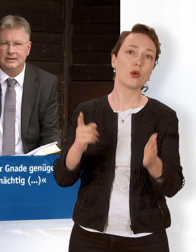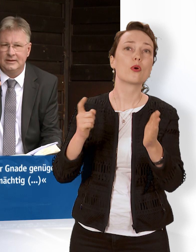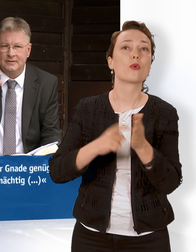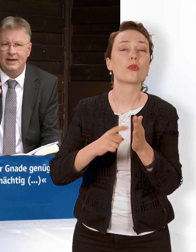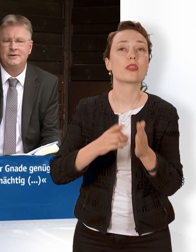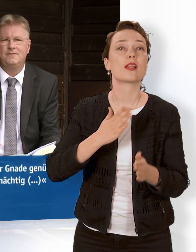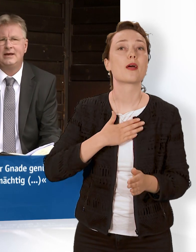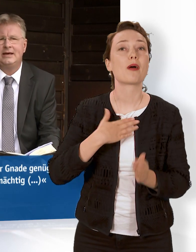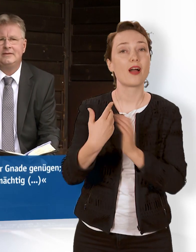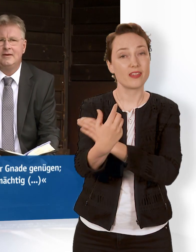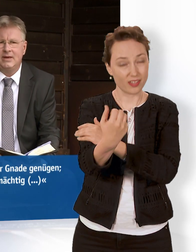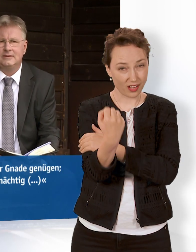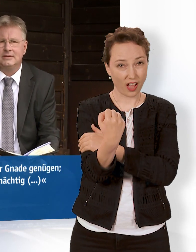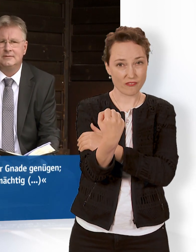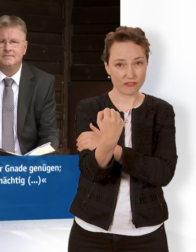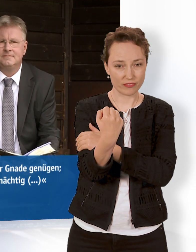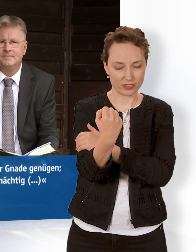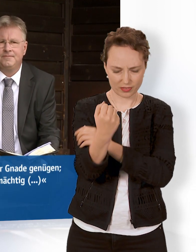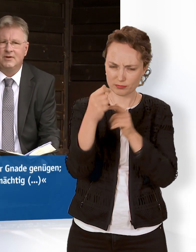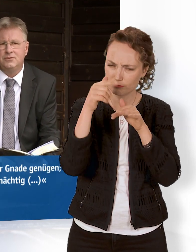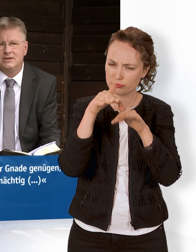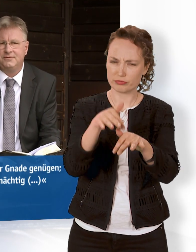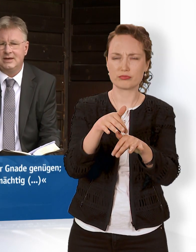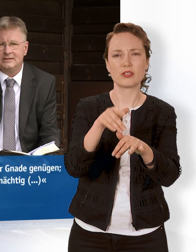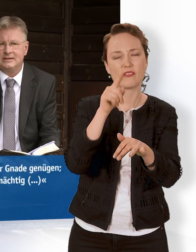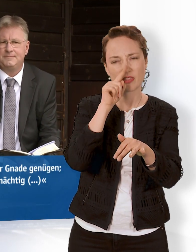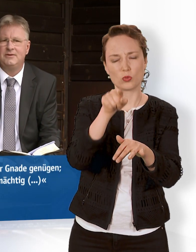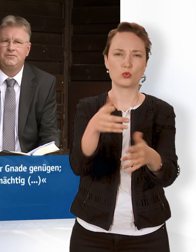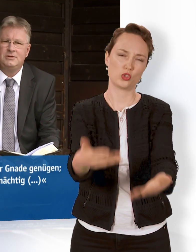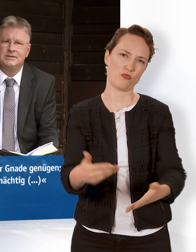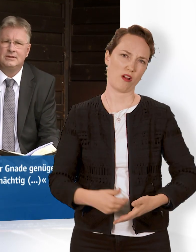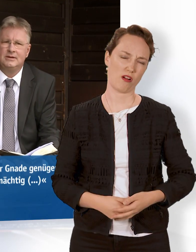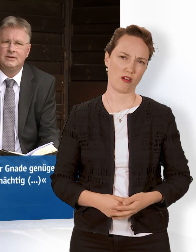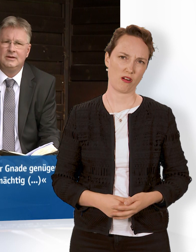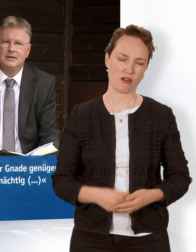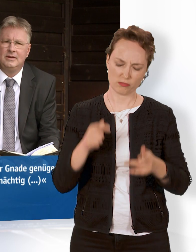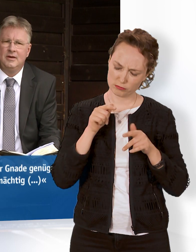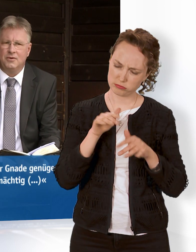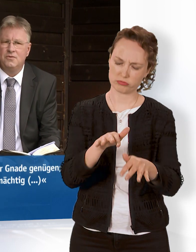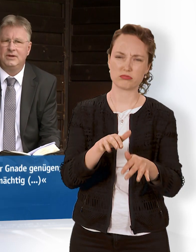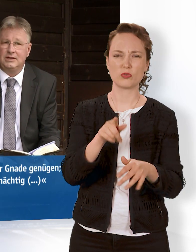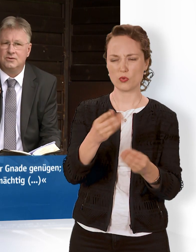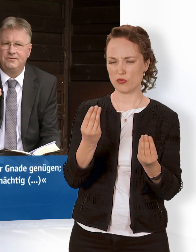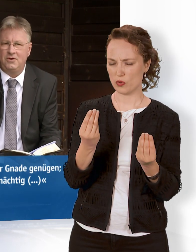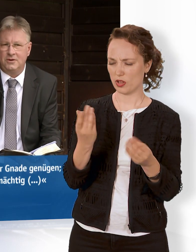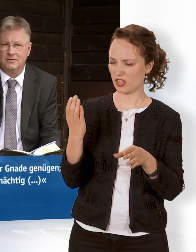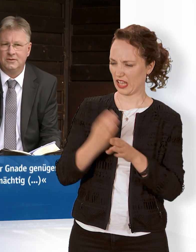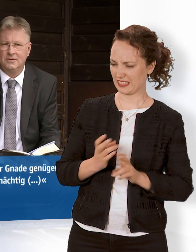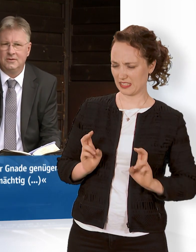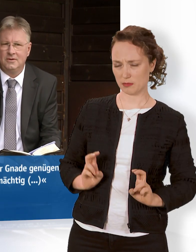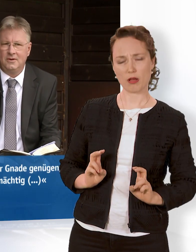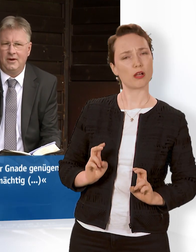ist in deiner Schwachheit mächtig. Wenn du dich auf der Ersatzbank fühlst, berufe ich dich